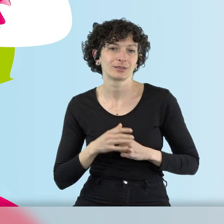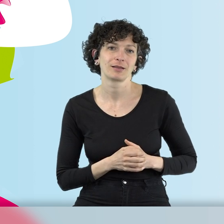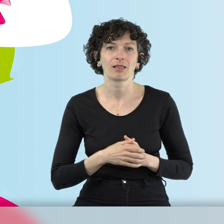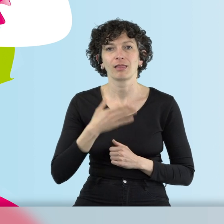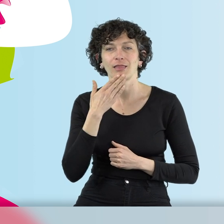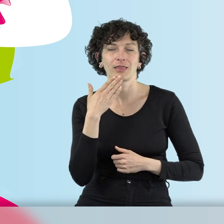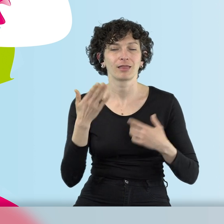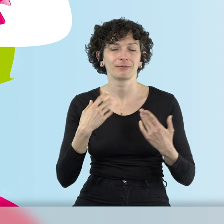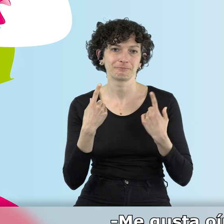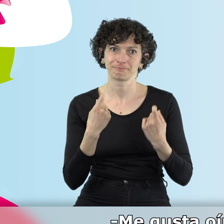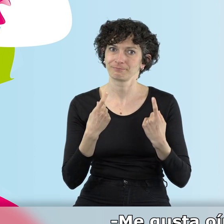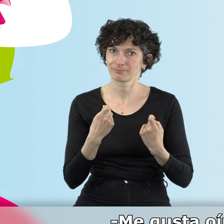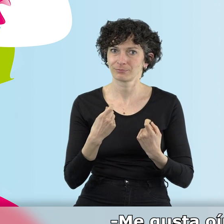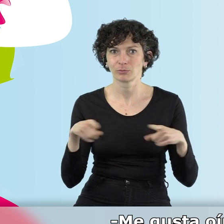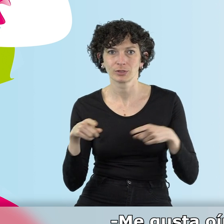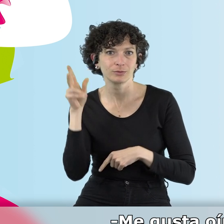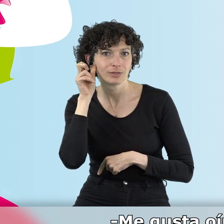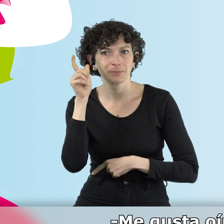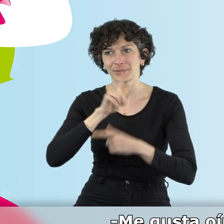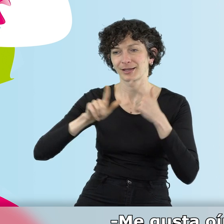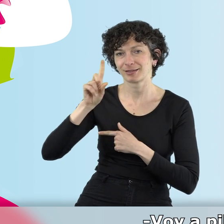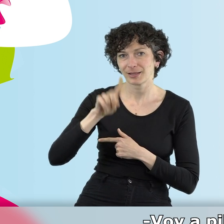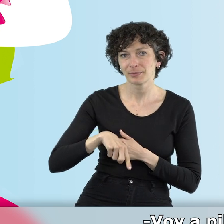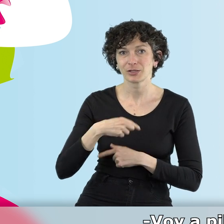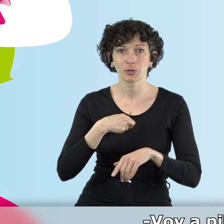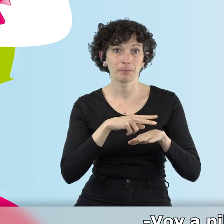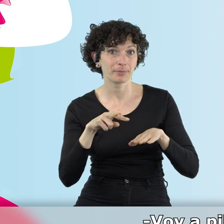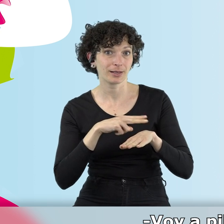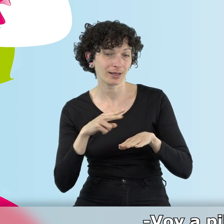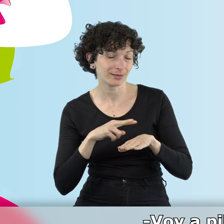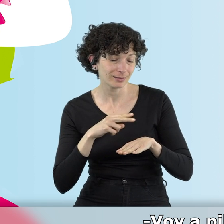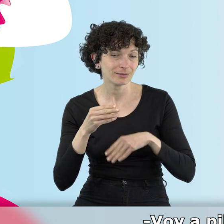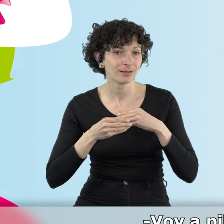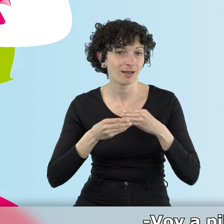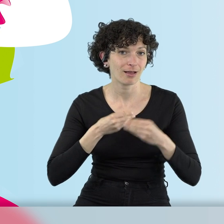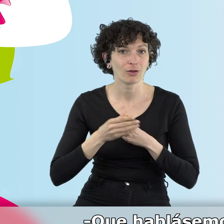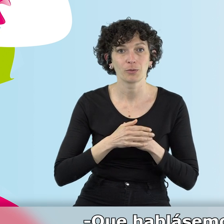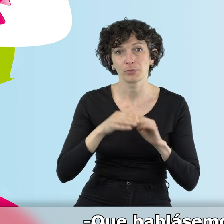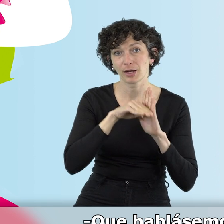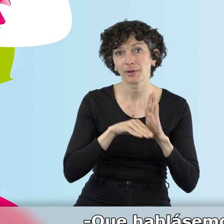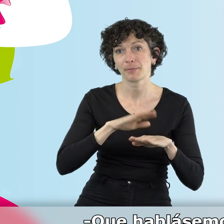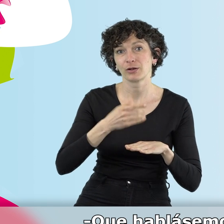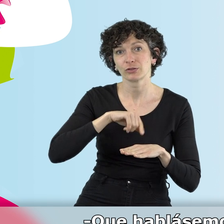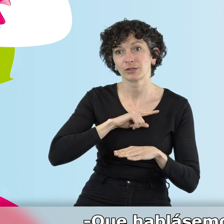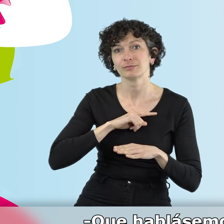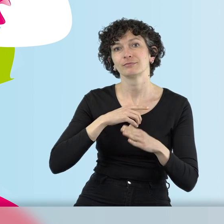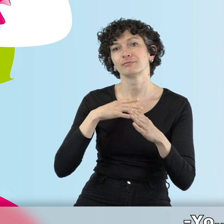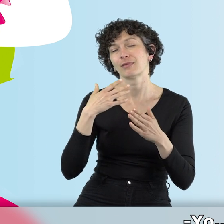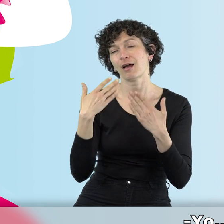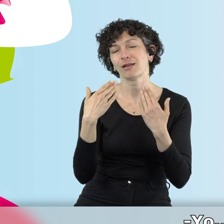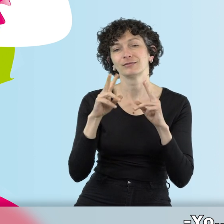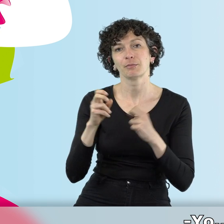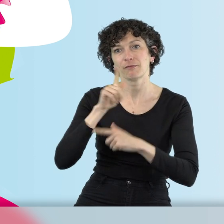Necesitamos mucho distraernos. Oír música. Viajar también. Voy a Pilates. Un programa que llegue a nosotros. Que hablásemos de viajes. Y